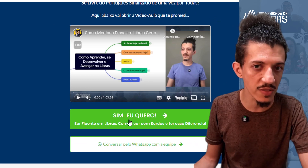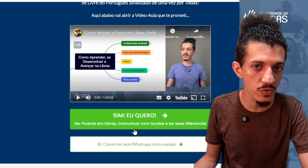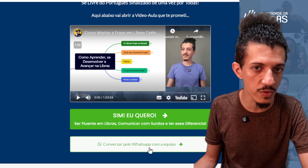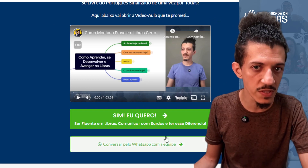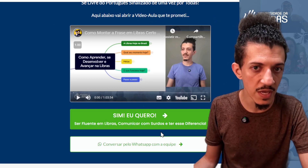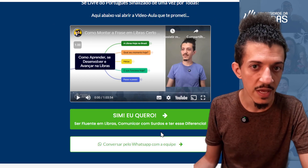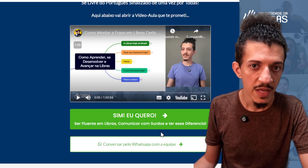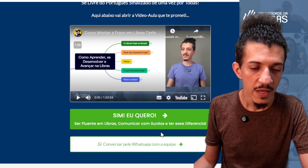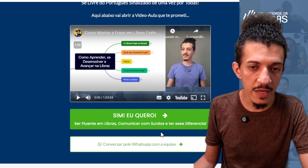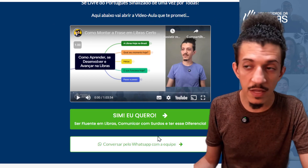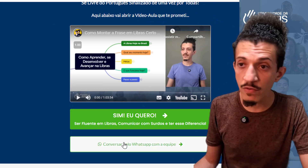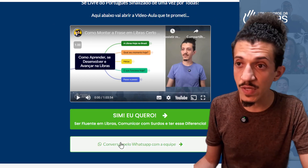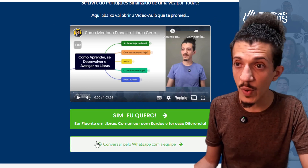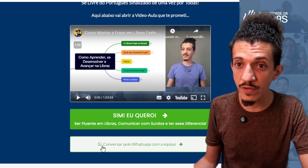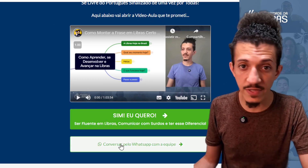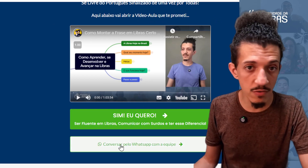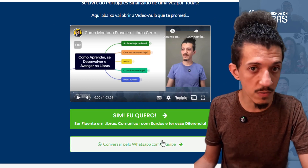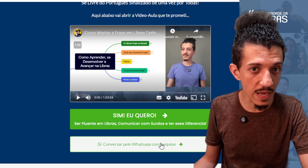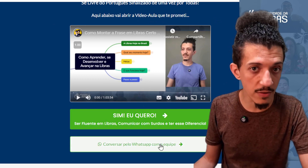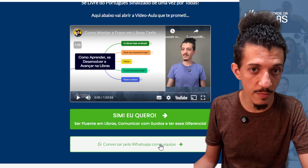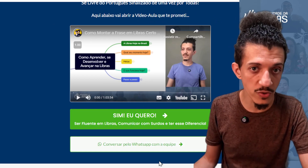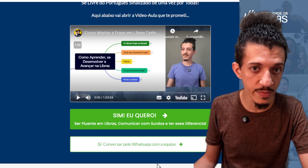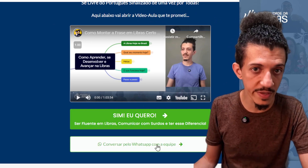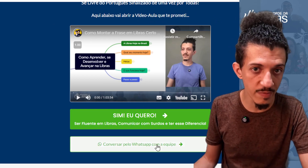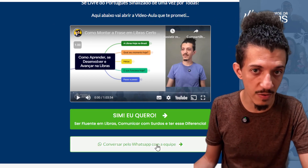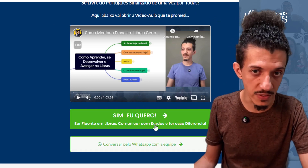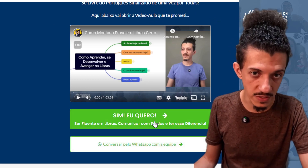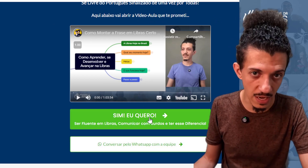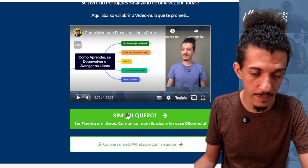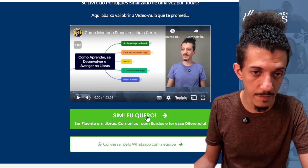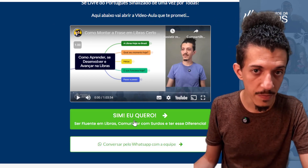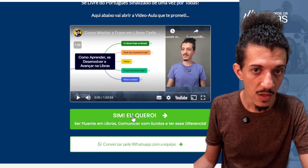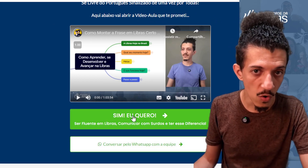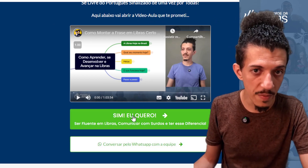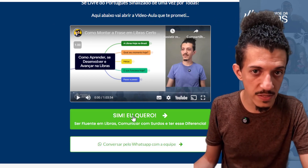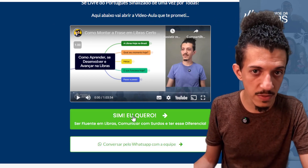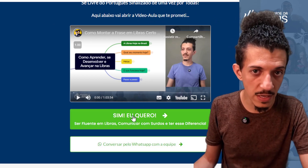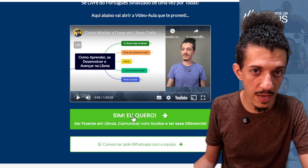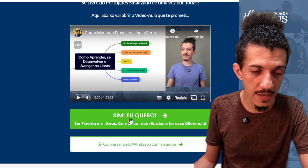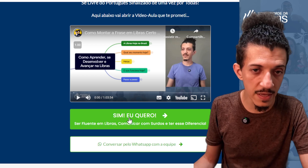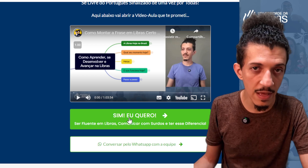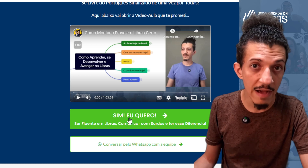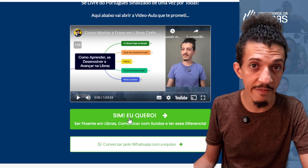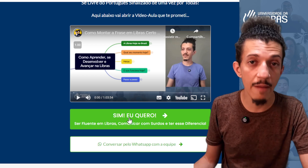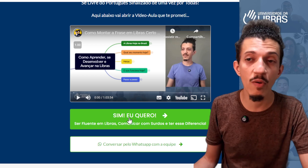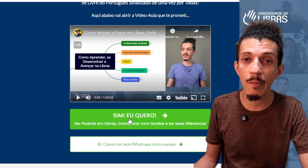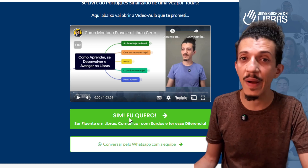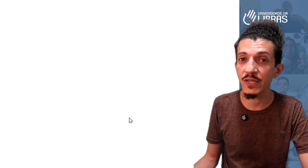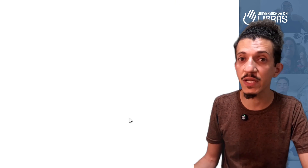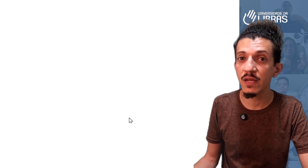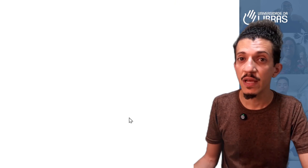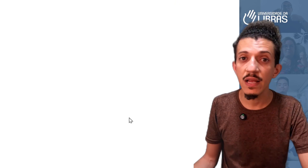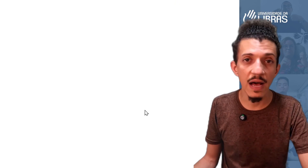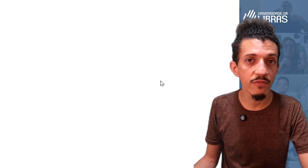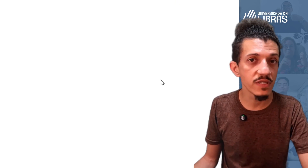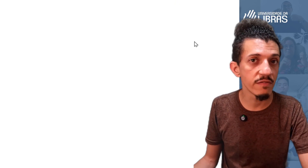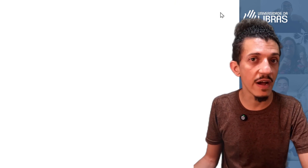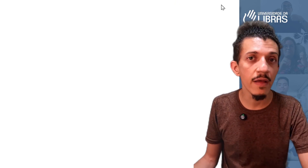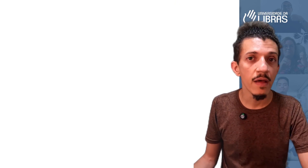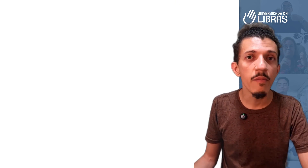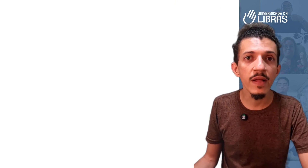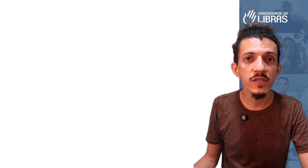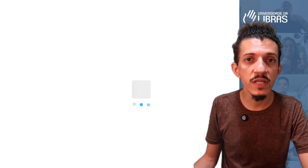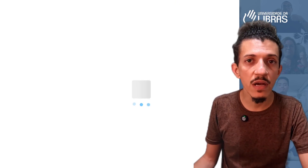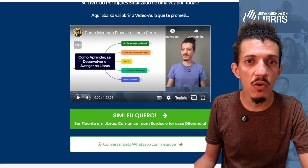aqui os bastidores. E então você pode fazer contato com o meu time aqui pelo WhatsApp, ou mesmo clicar aqui, vai abrir uma página e lá você